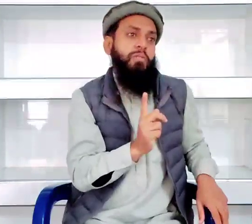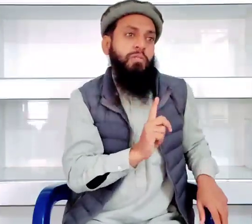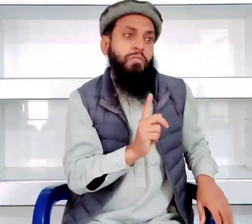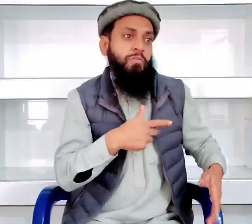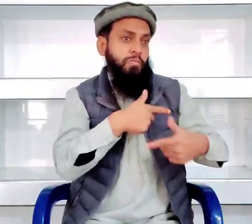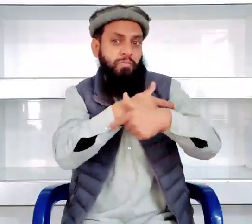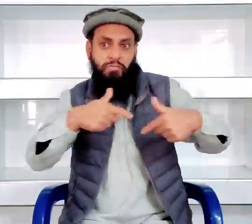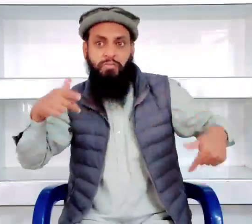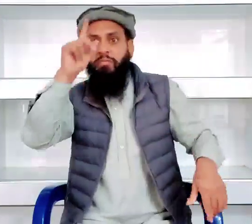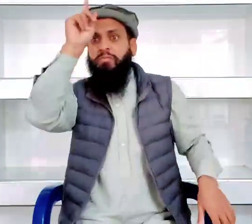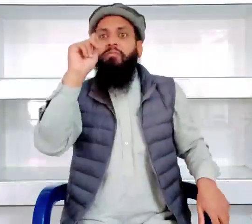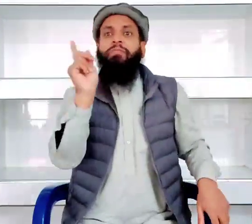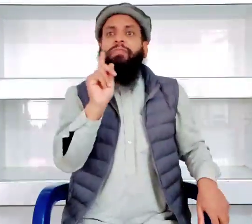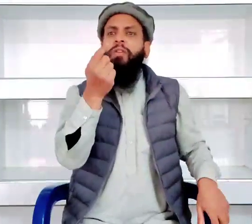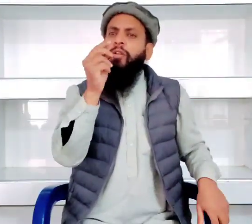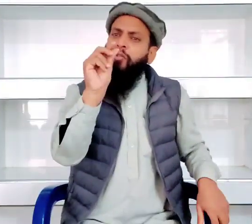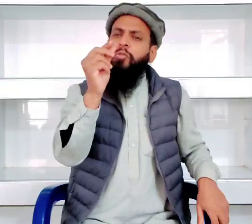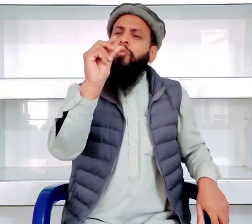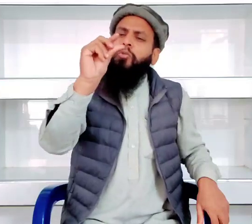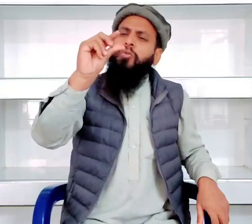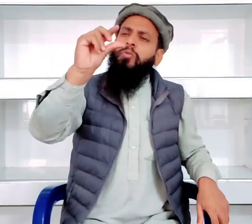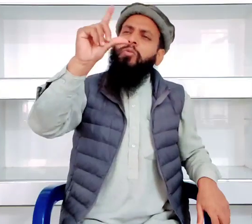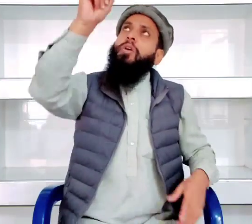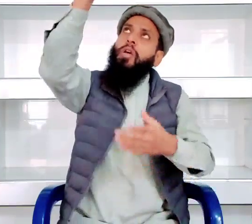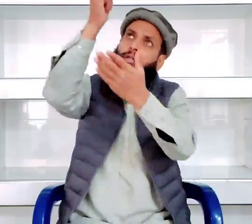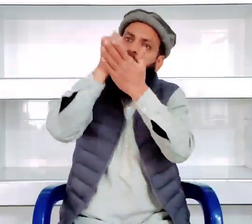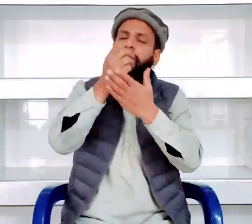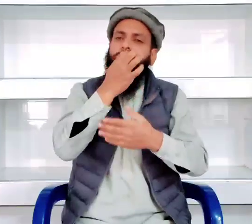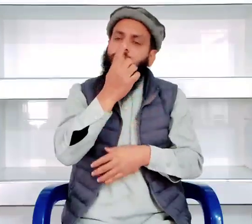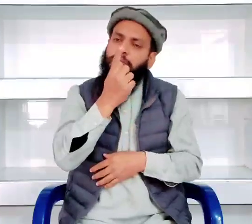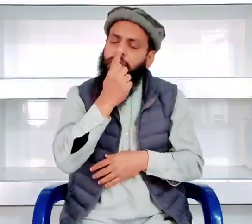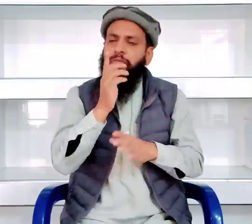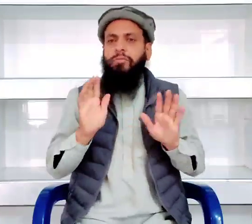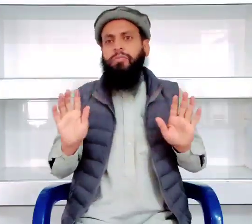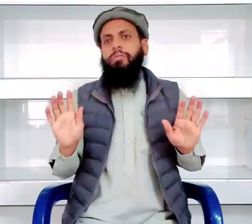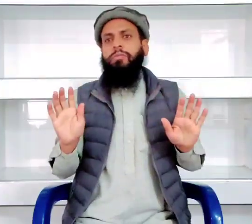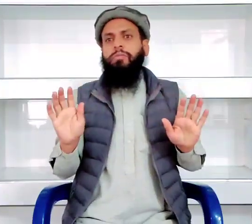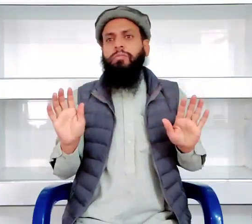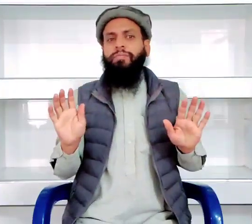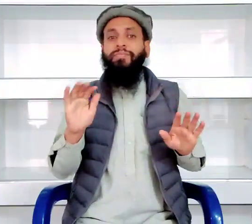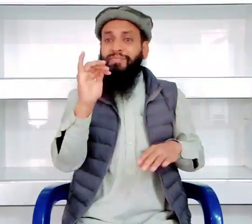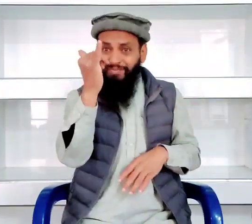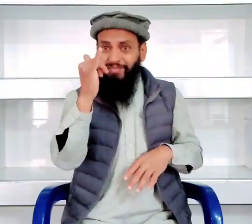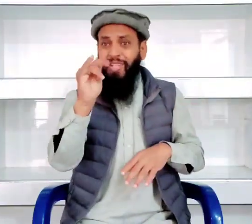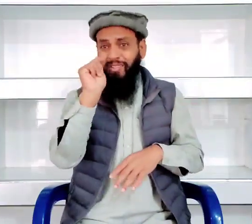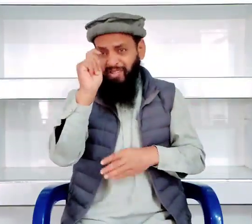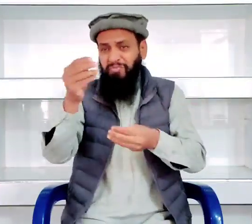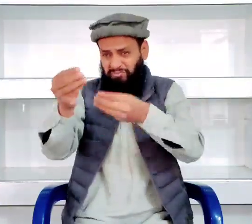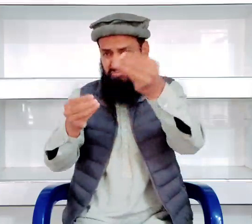کہ کئی تجارت ایسی نے جنہوں نے شریعت نے حرام کرا دیتا ہے منع کرا دیتا ہے ان